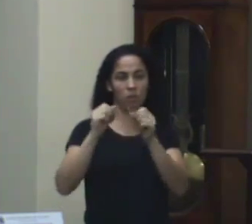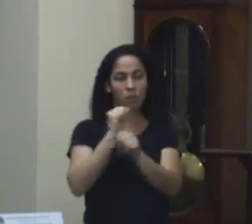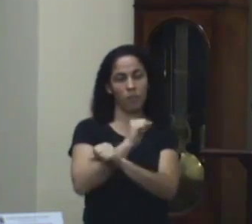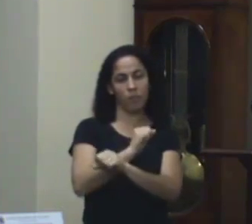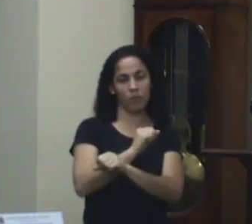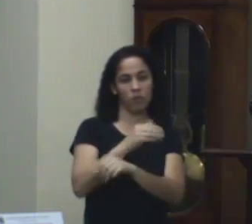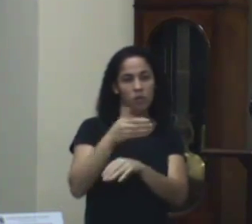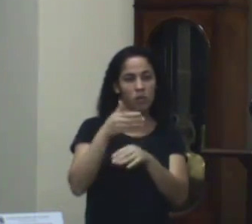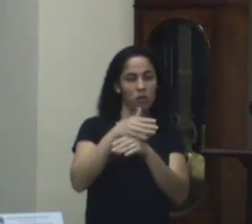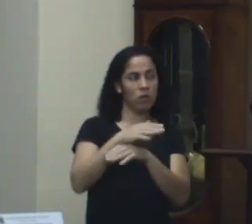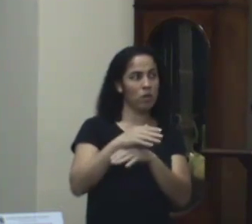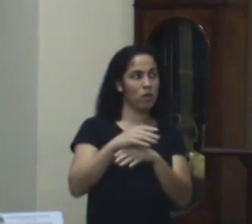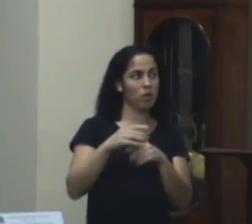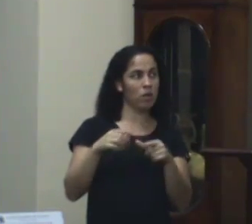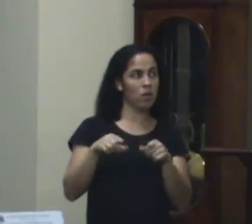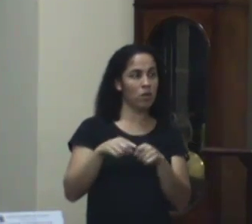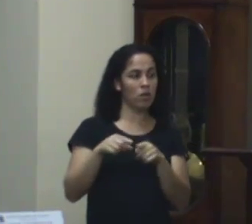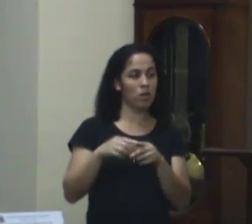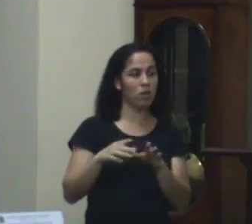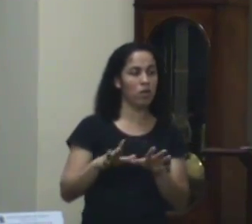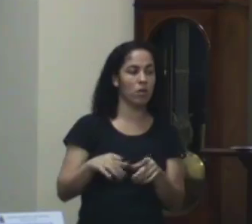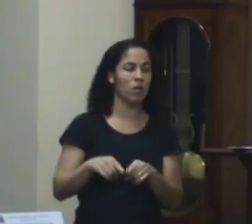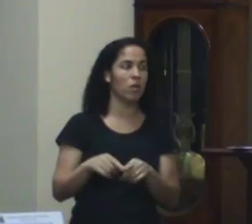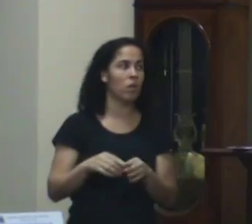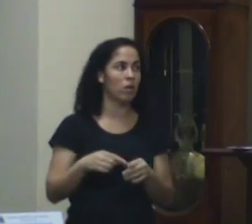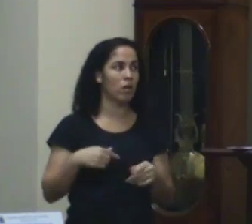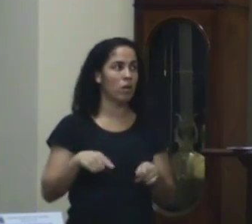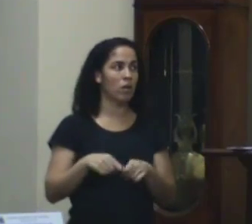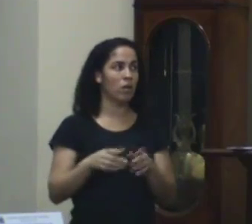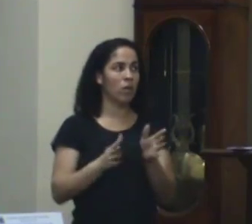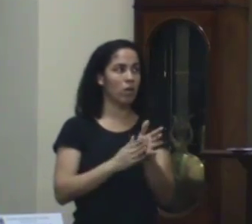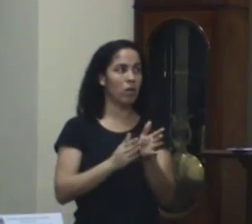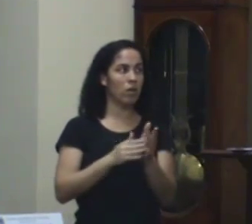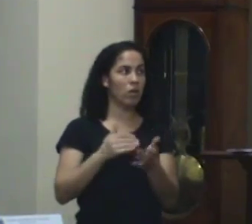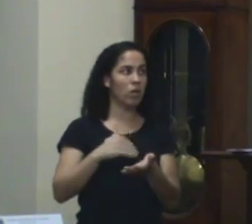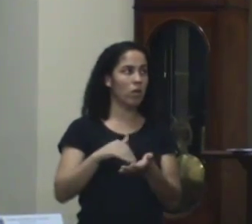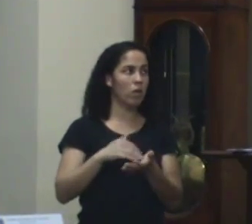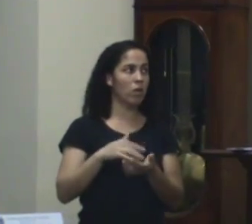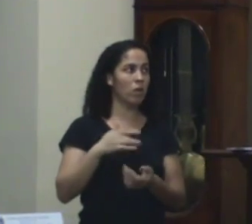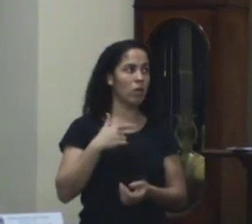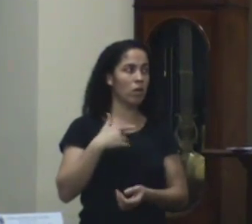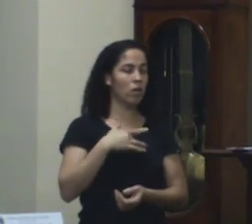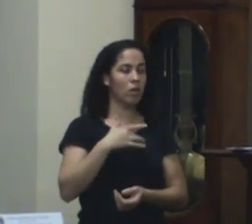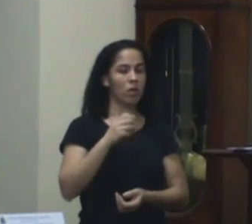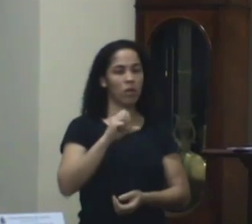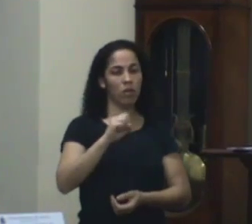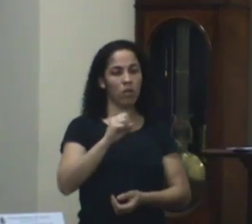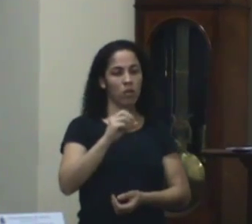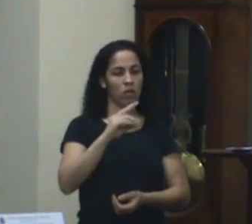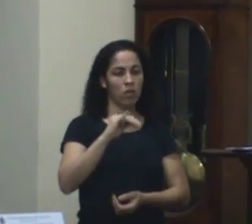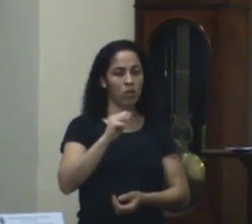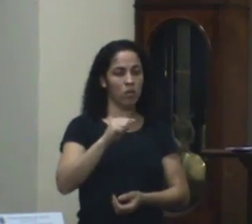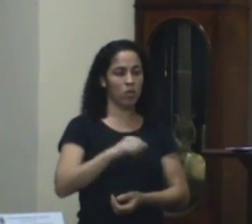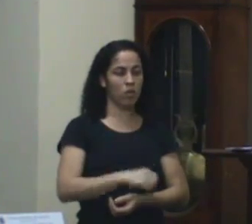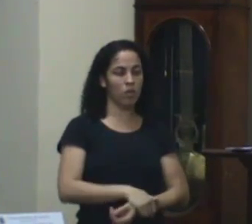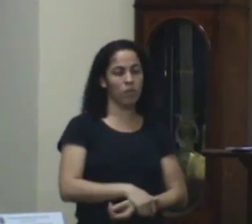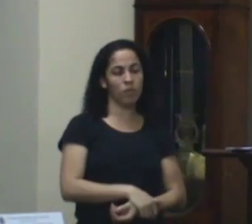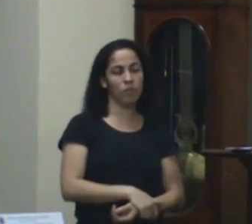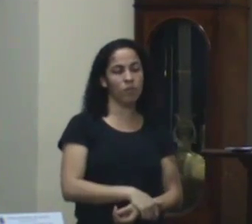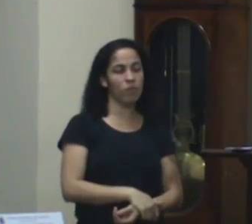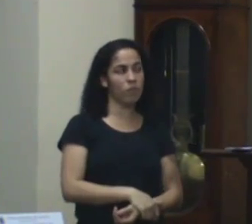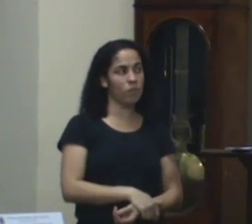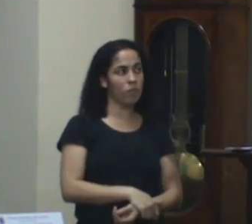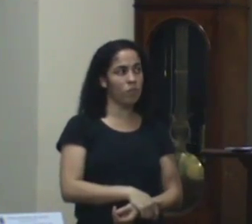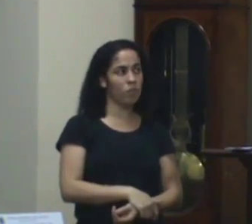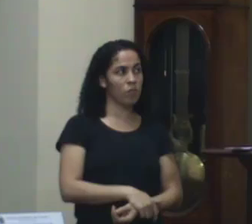de todo o município. E eu quero já estar parabenizando, né, secretária Soraya, Municipal de Saúde,